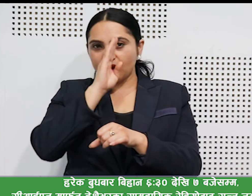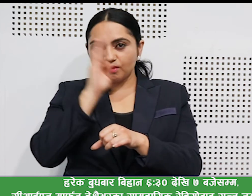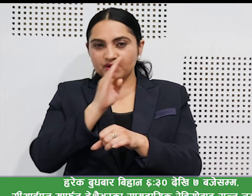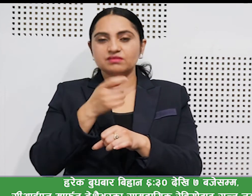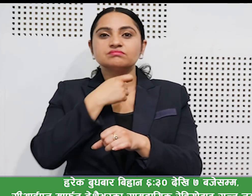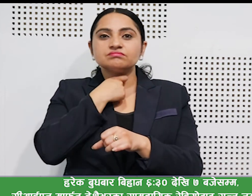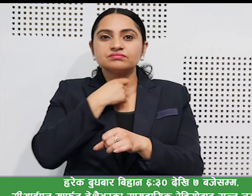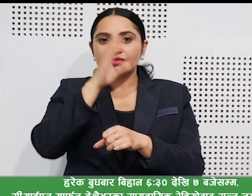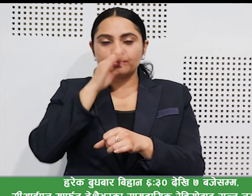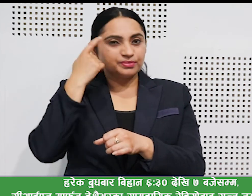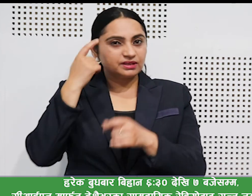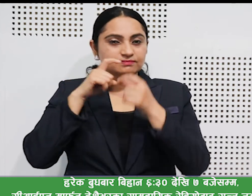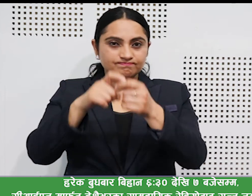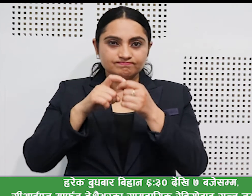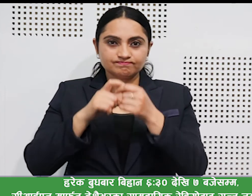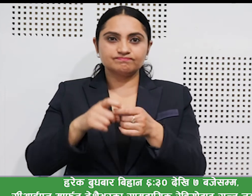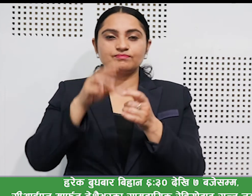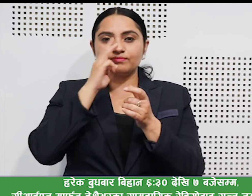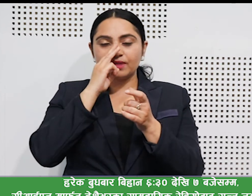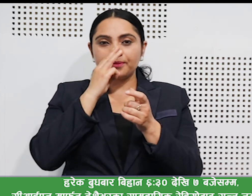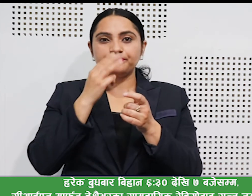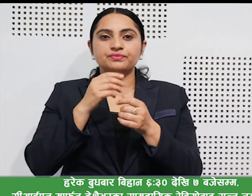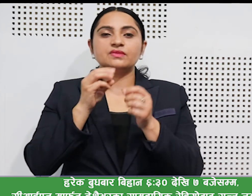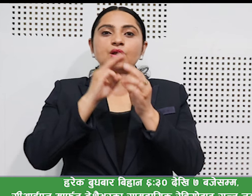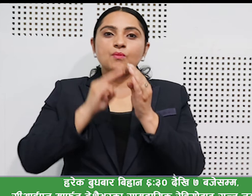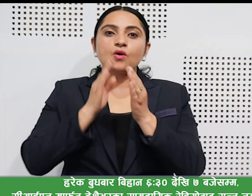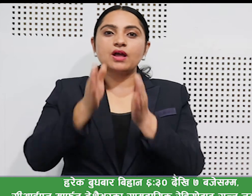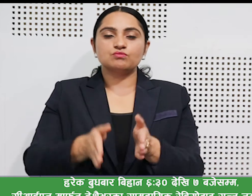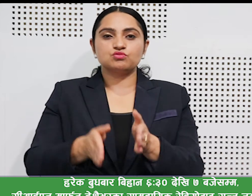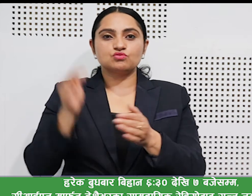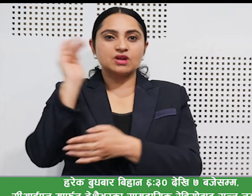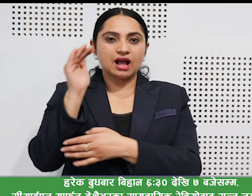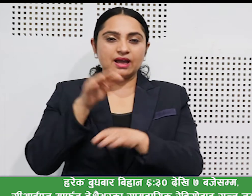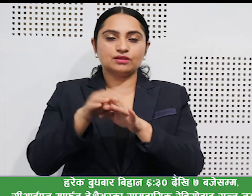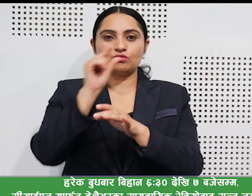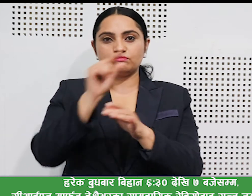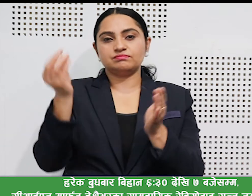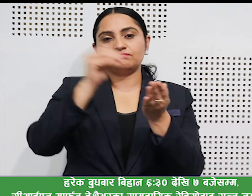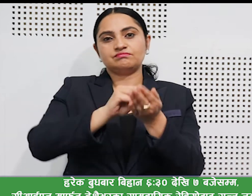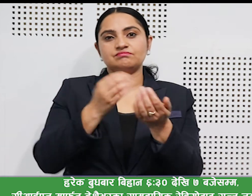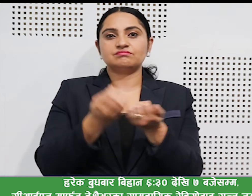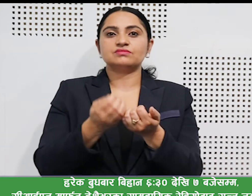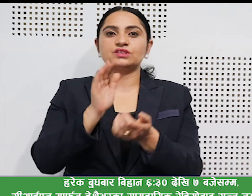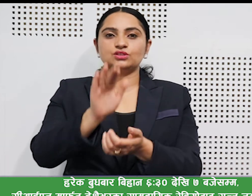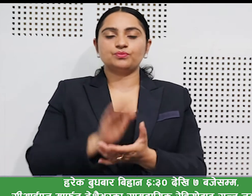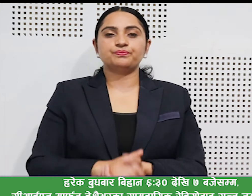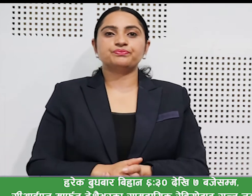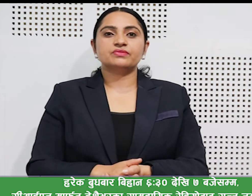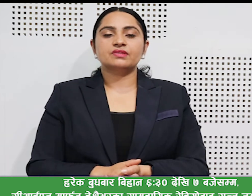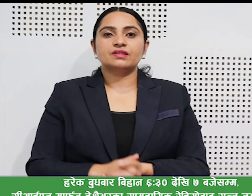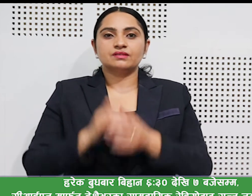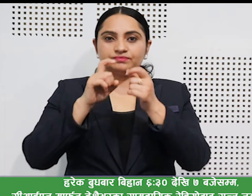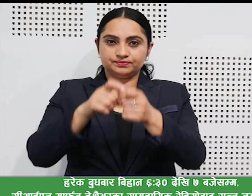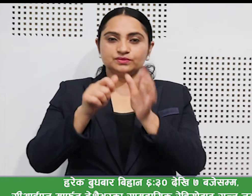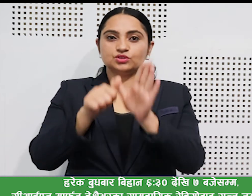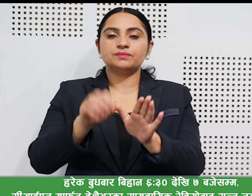यथार्थ विज्ञसँगको सवाल जवाफमा मकवानपुरका नागरिकका सवालहरूलाई समावेश गर्दैछौँ। सवालको